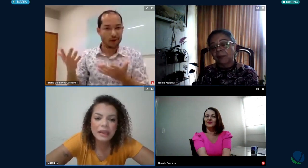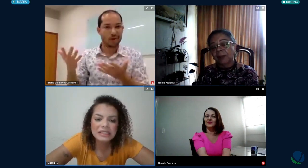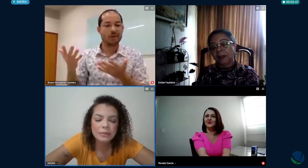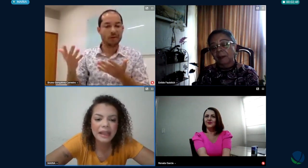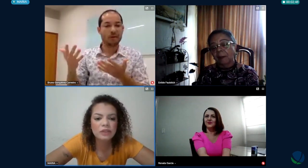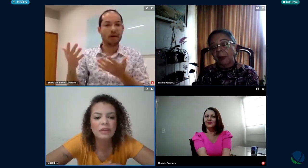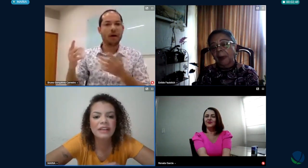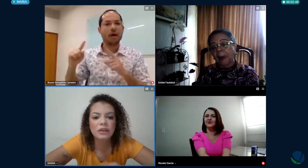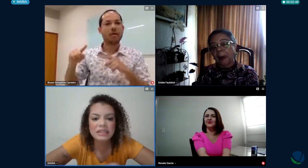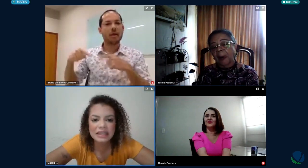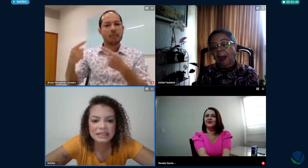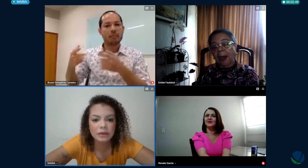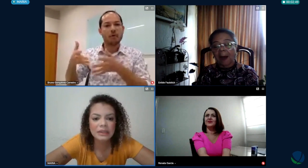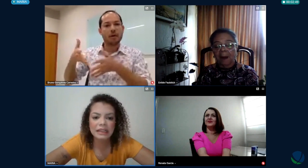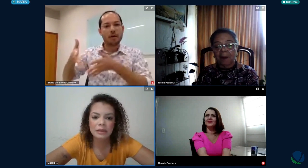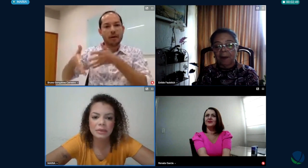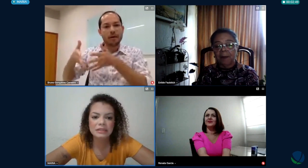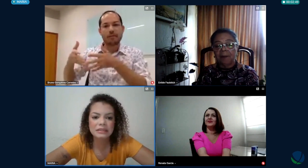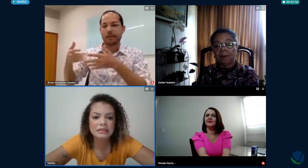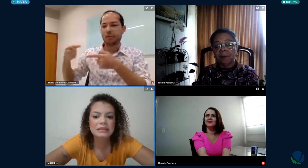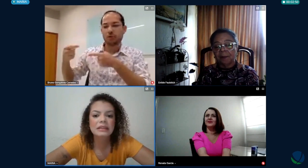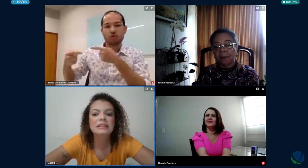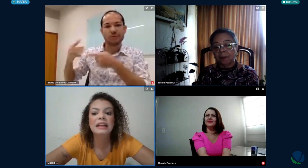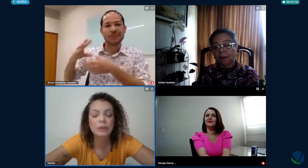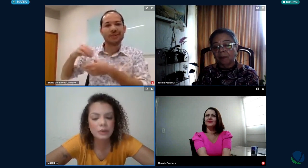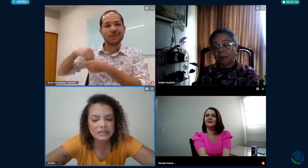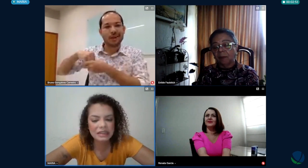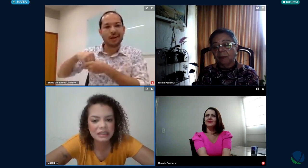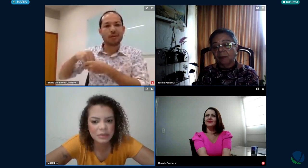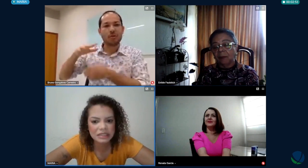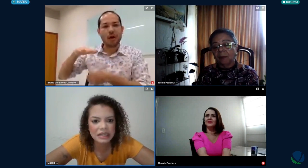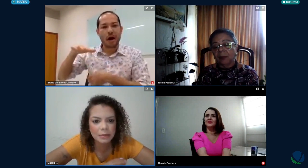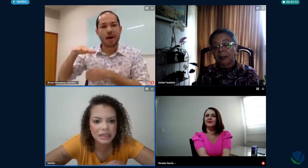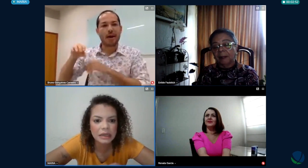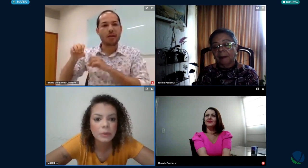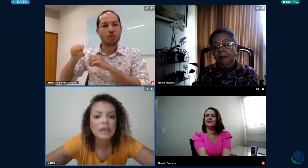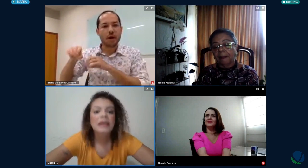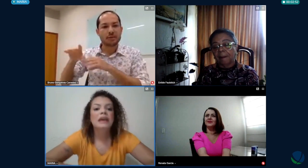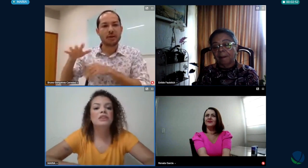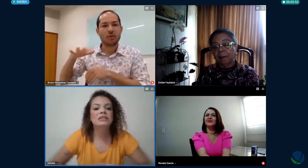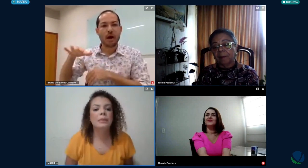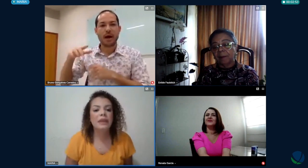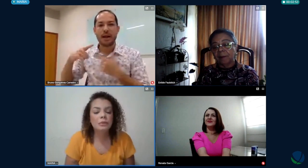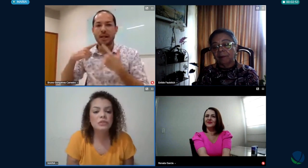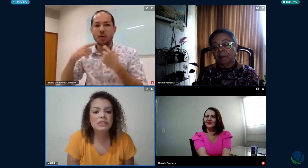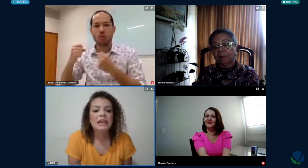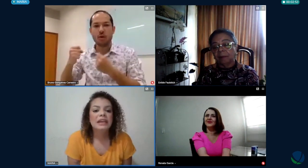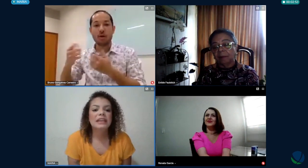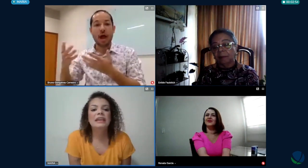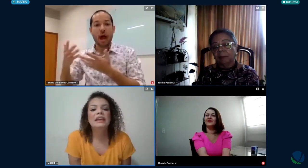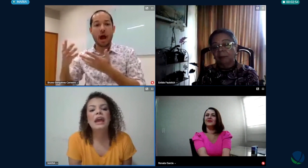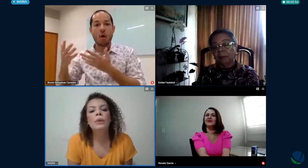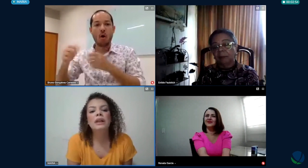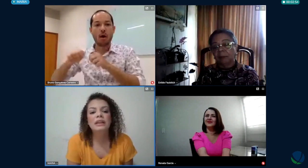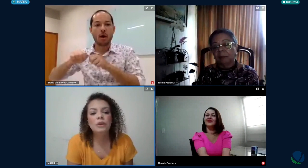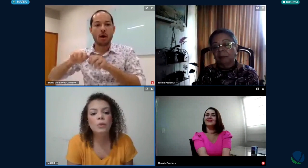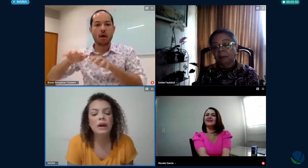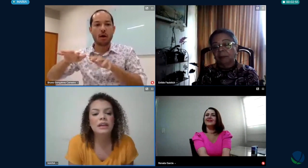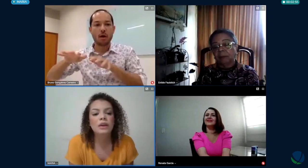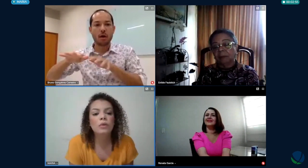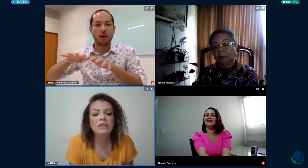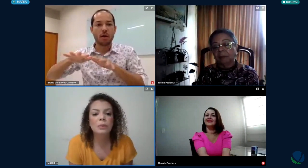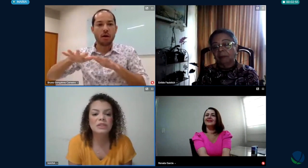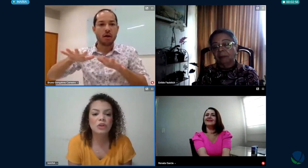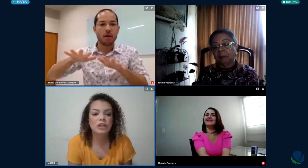o reconhecimento, a valorização da Libras, da língua de sinais brasileira, perdão. Nós sabemos que é uma